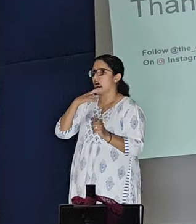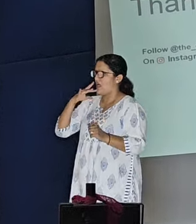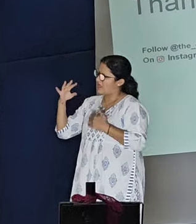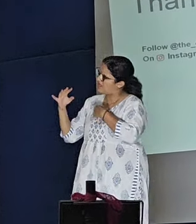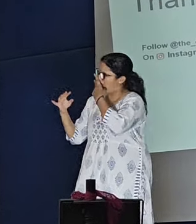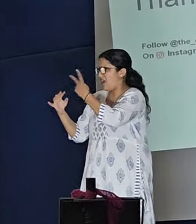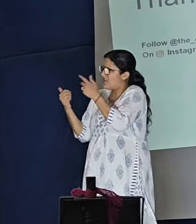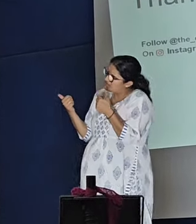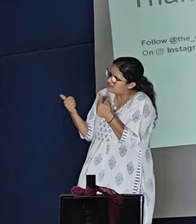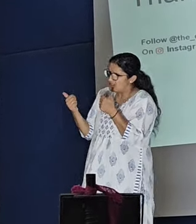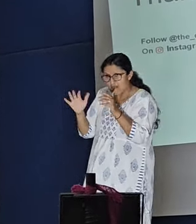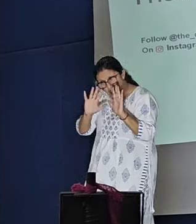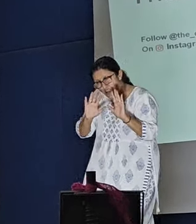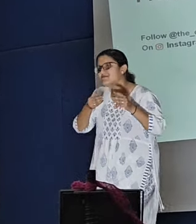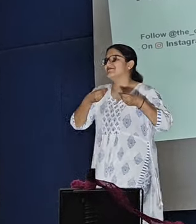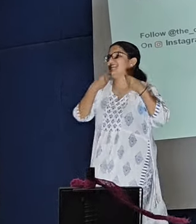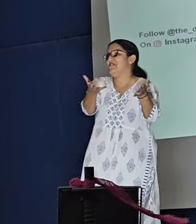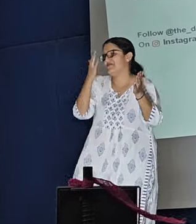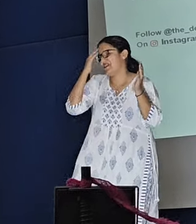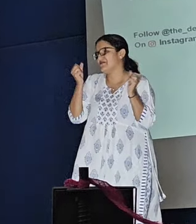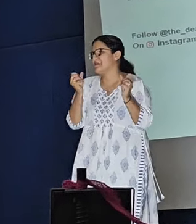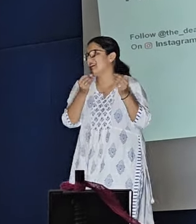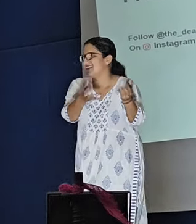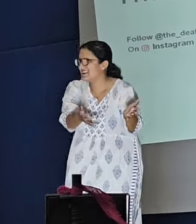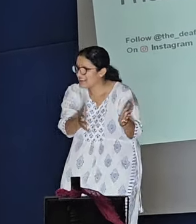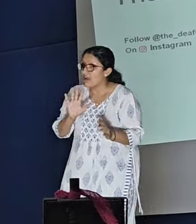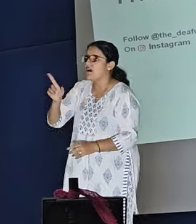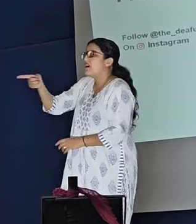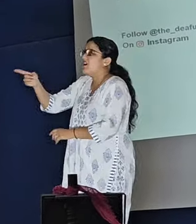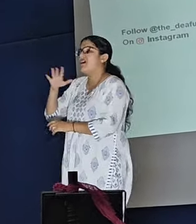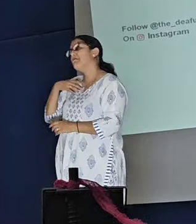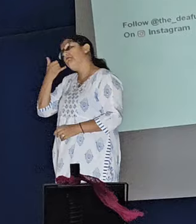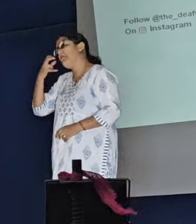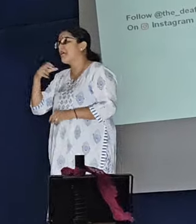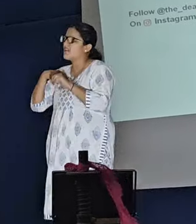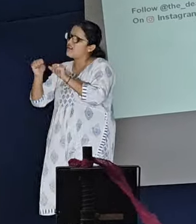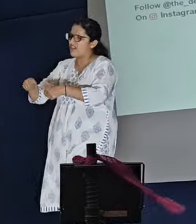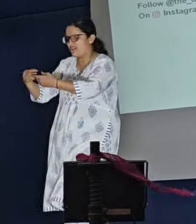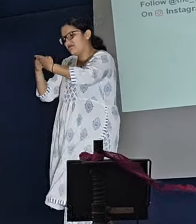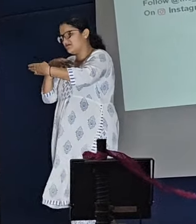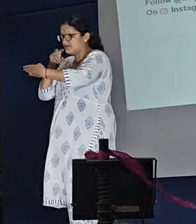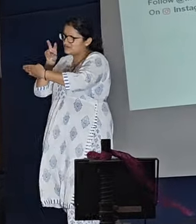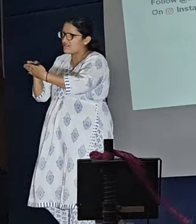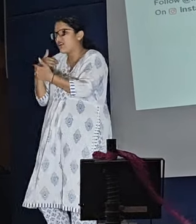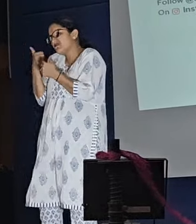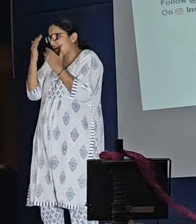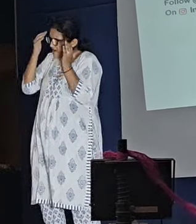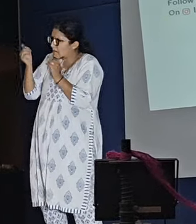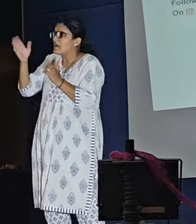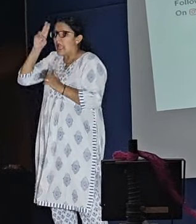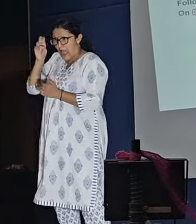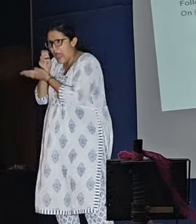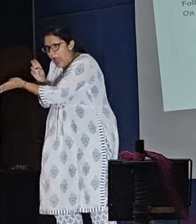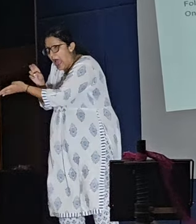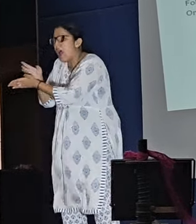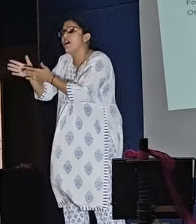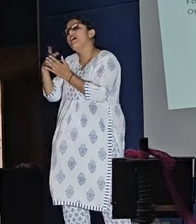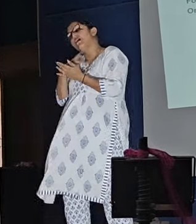हैं अशर में भी, कि किसी को स्क्वायर में हाफ दिखता है, अगर स्क्वायर के हिसाब से बात करें तो किसी को एक सर्कल में दिखता है, किसी को विजन पूरा क्लियर रहता है,